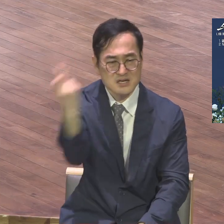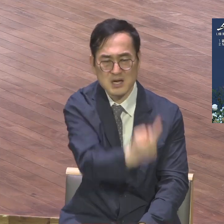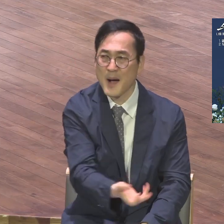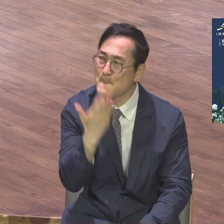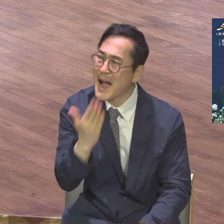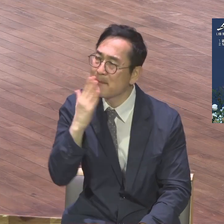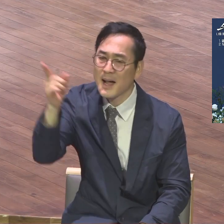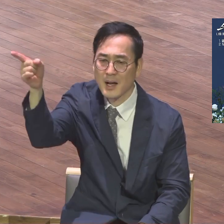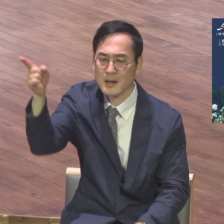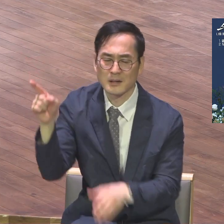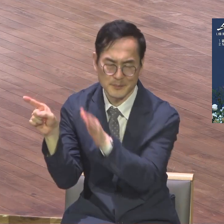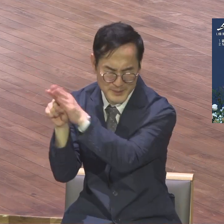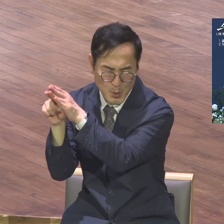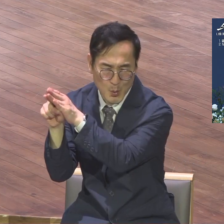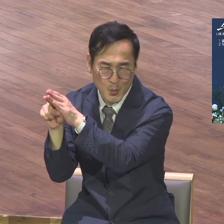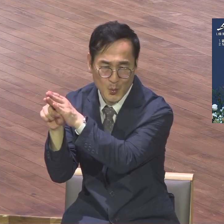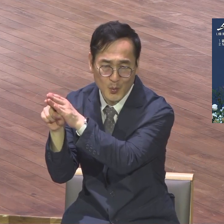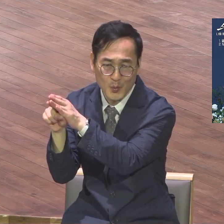하나님 말씀이잖아요.